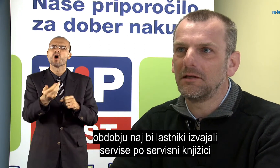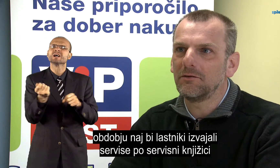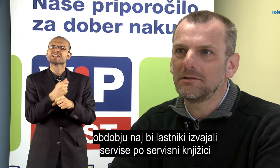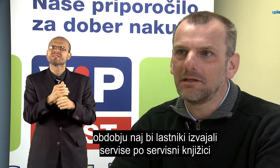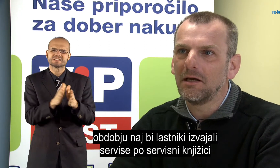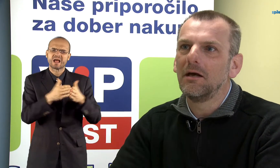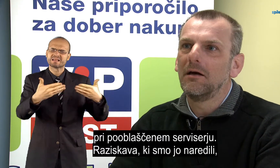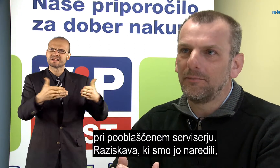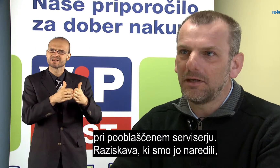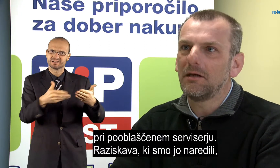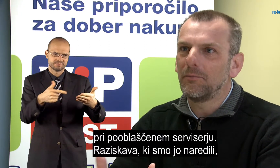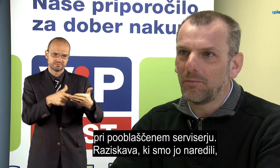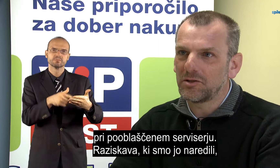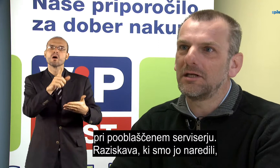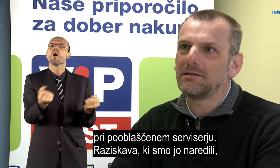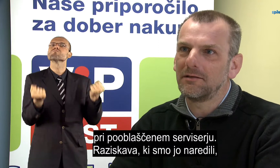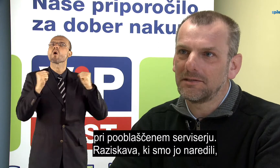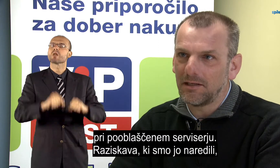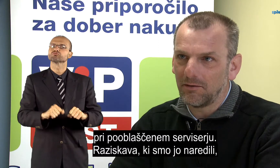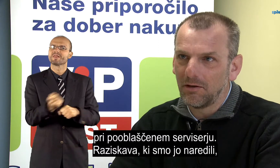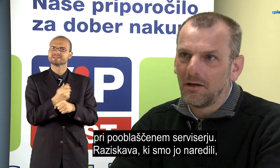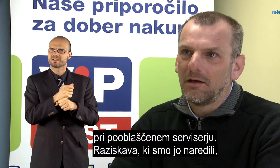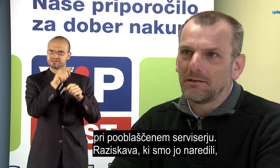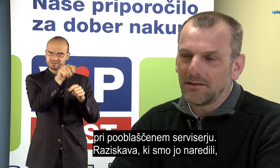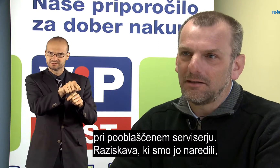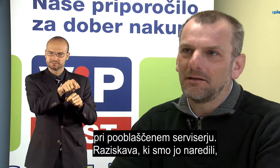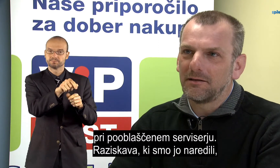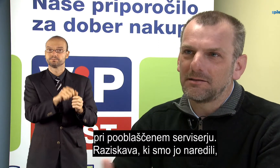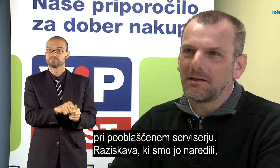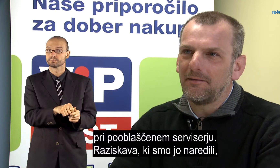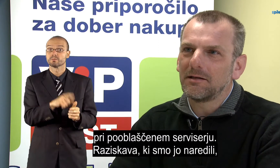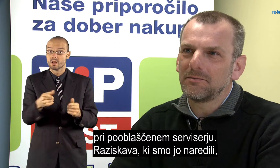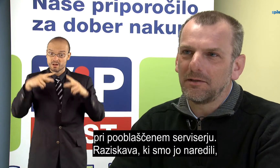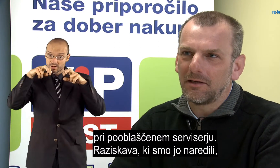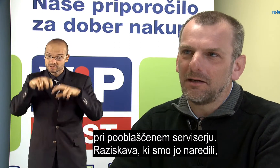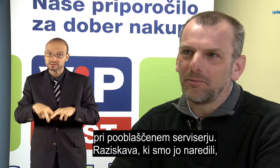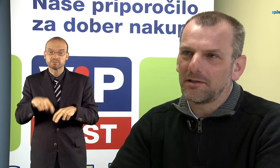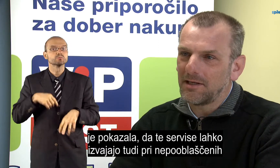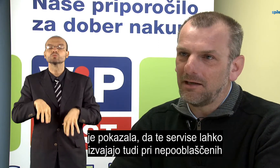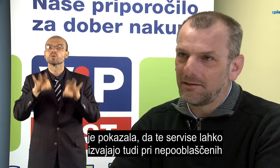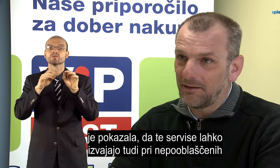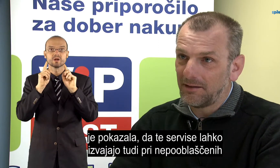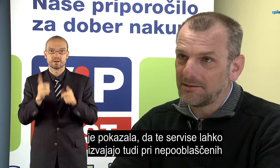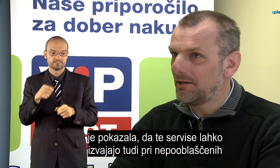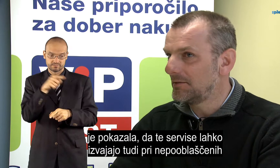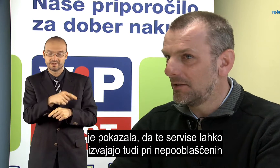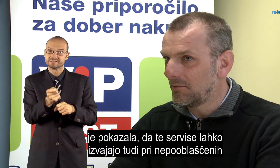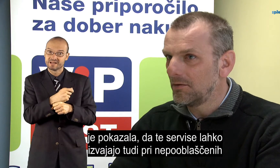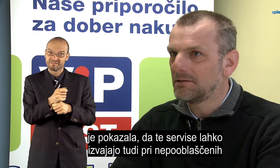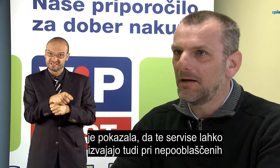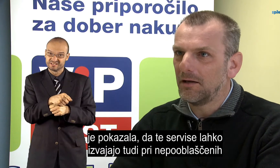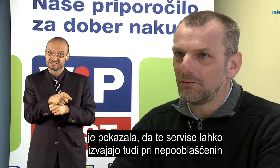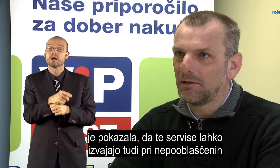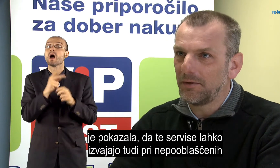servisni knjižici pri pooblaščenem serviserju. Zdaj, raziskava, ki smo jo naredili, je pokazala, da te servise